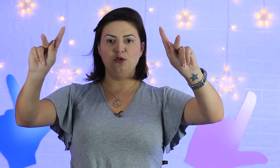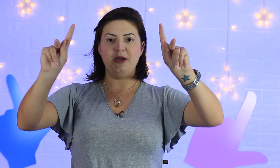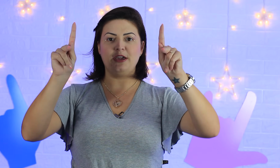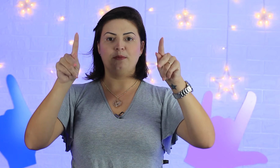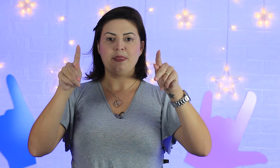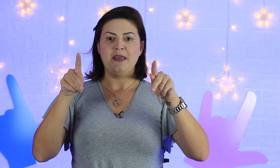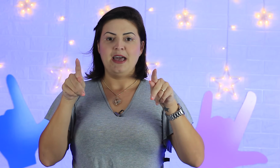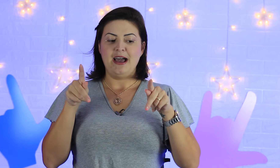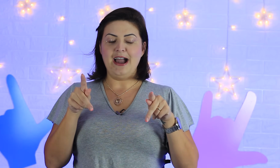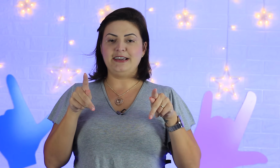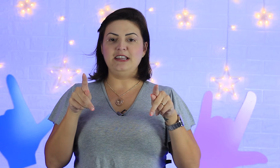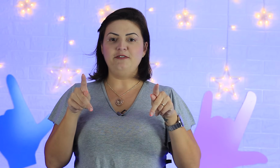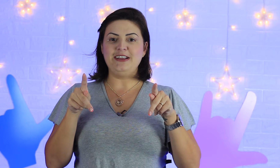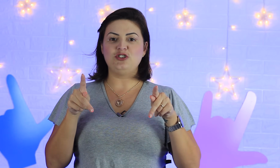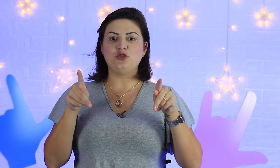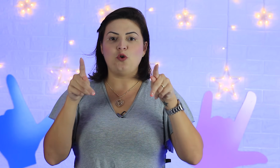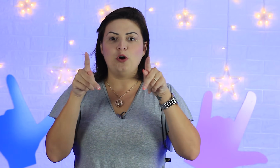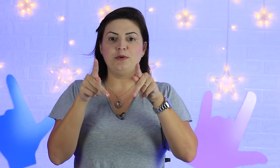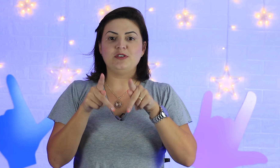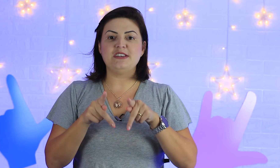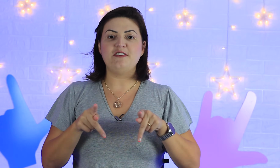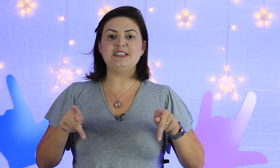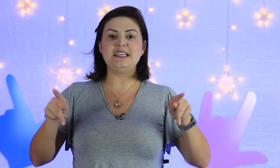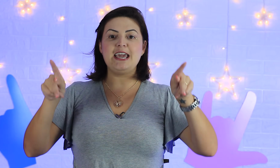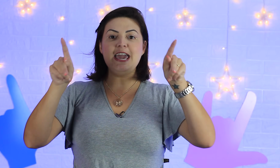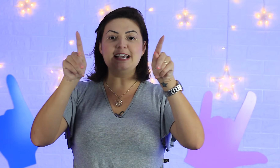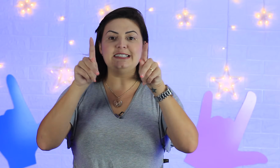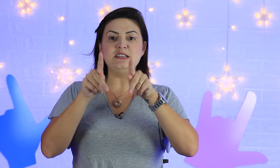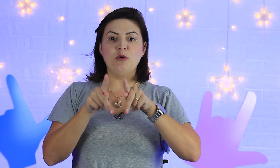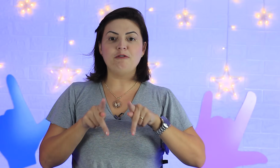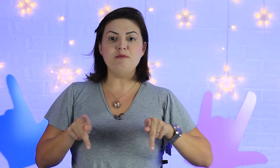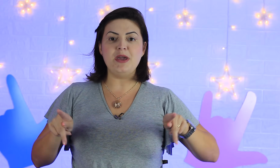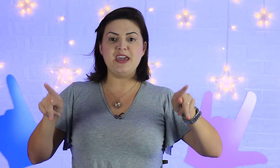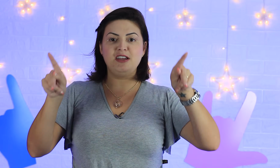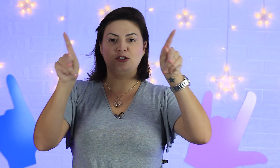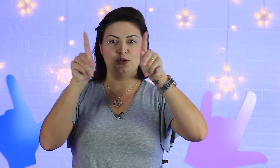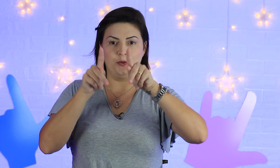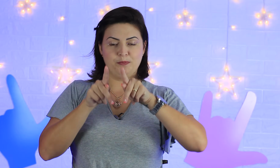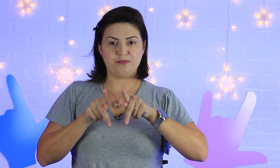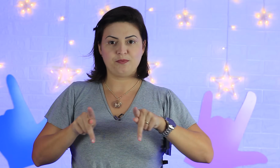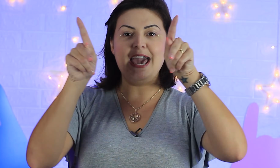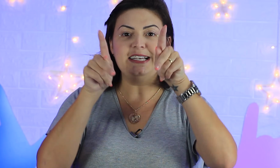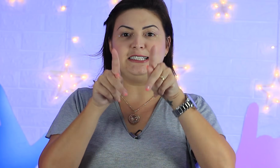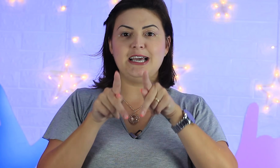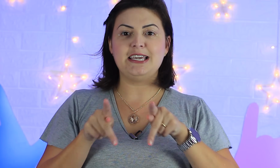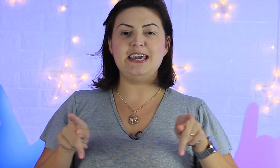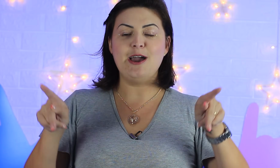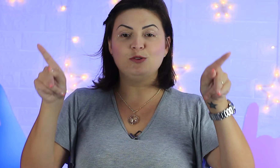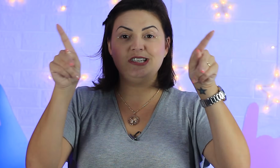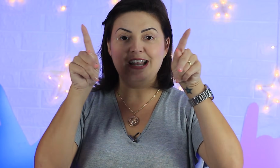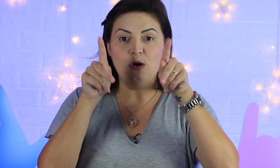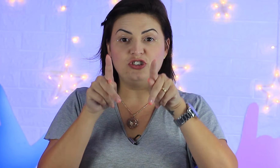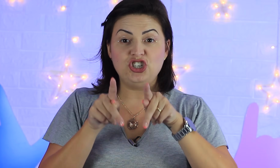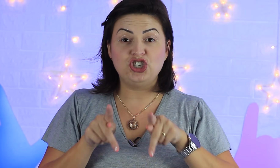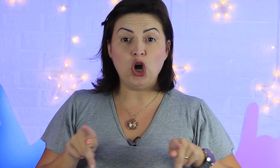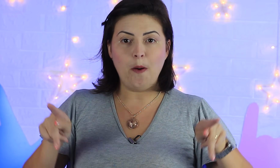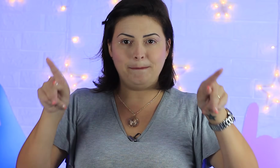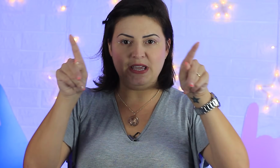no meio. Aqui na frente do corpo e você vai fazer esse movimento. Esse aqui é o sinal de shopping.